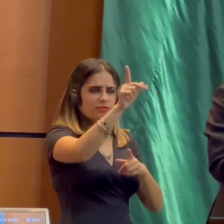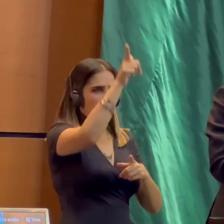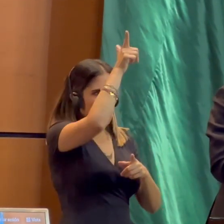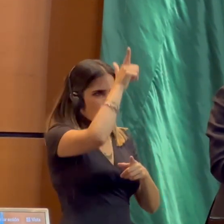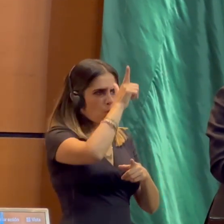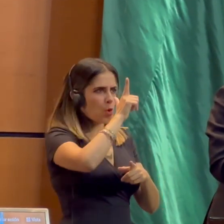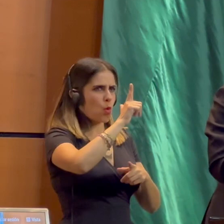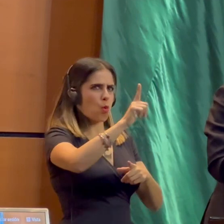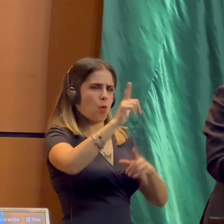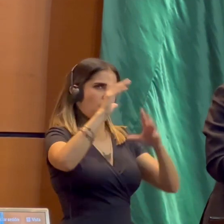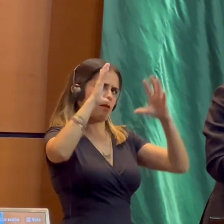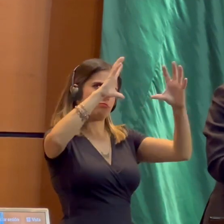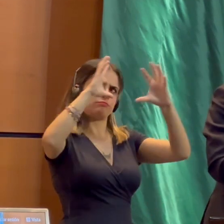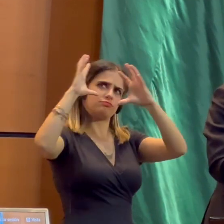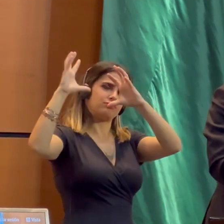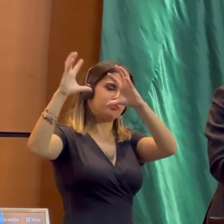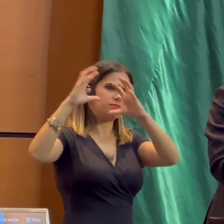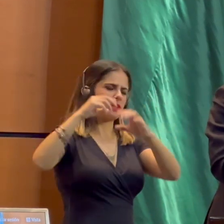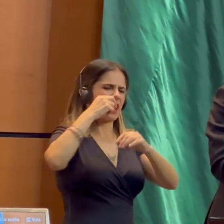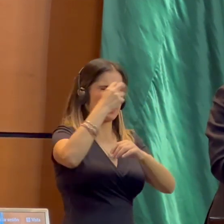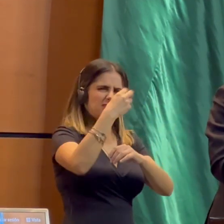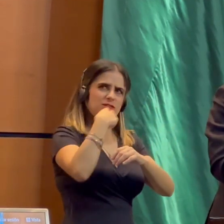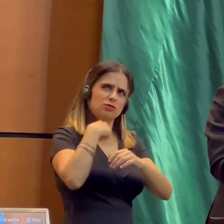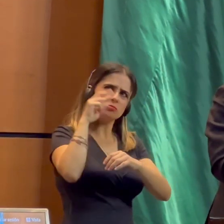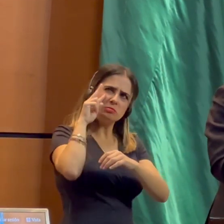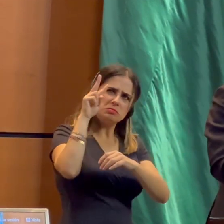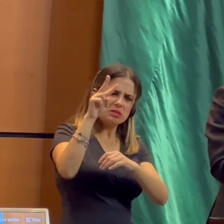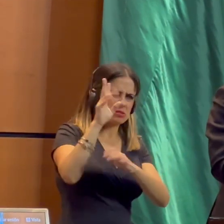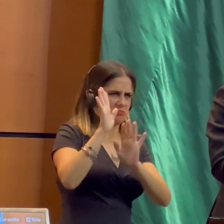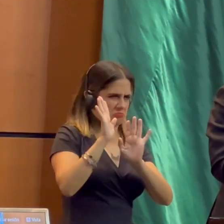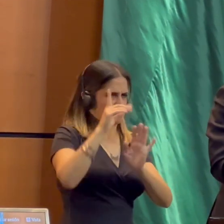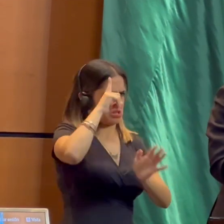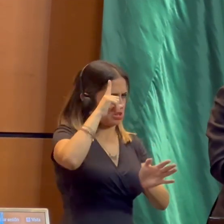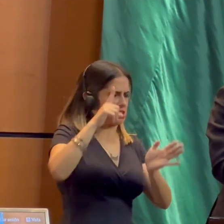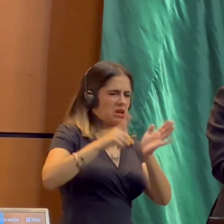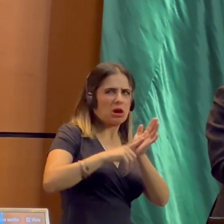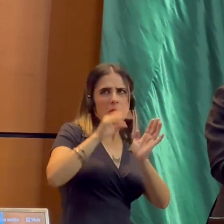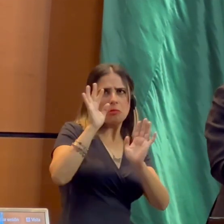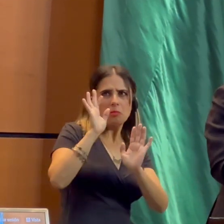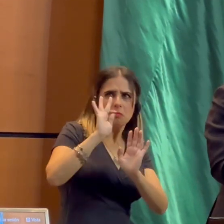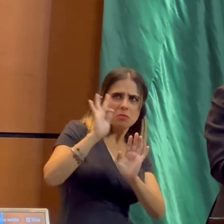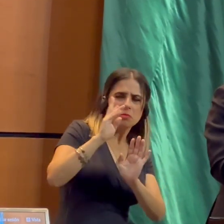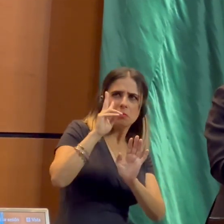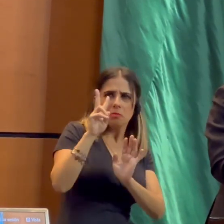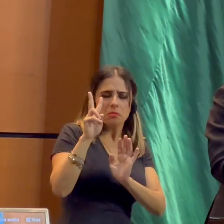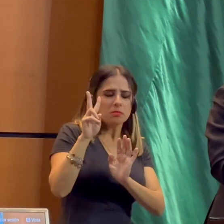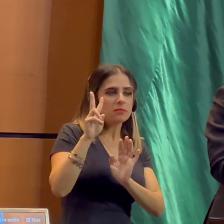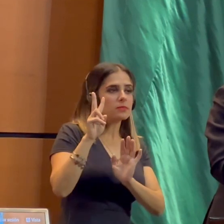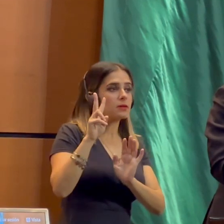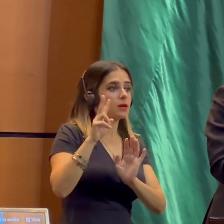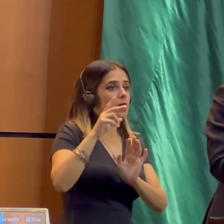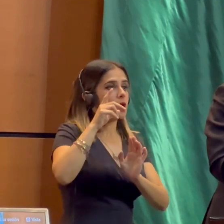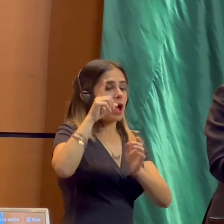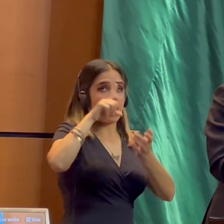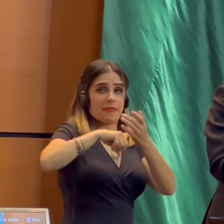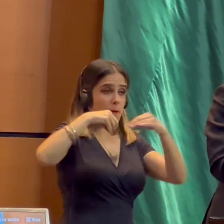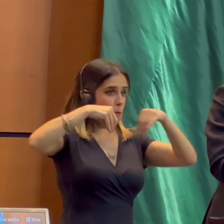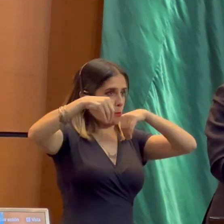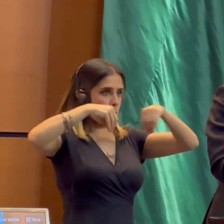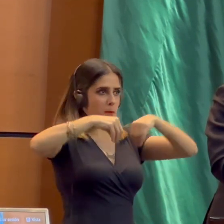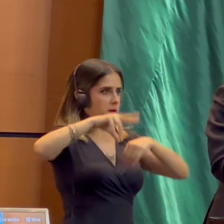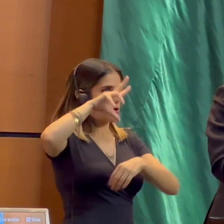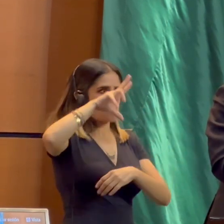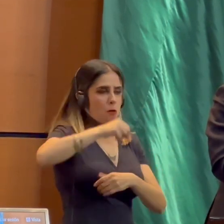ほとんど動かず親や近所の人にも声をかけてしばらく見ていました。だんだ